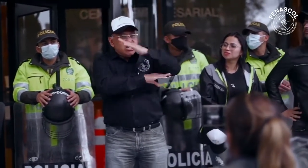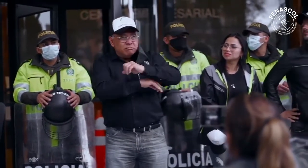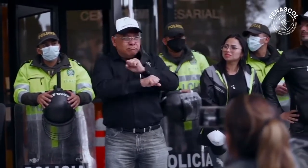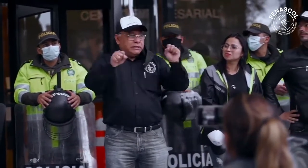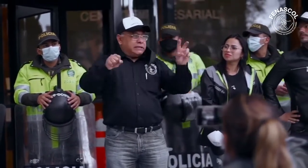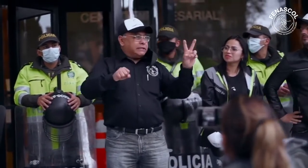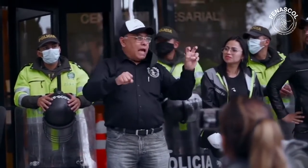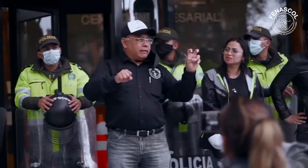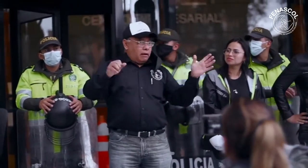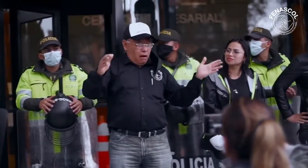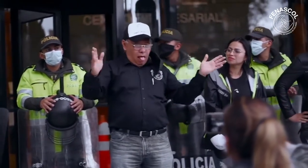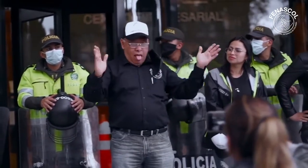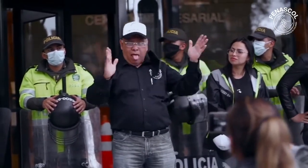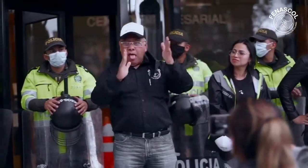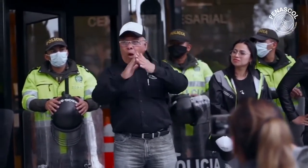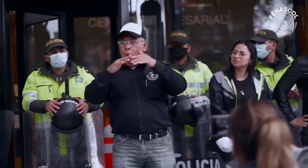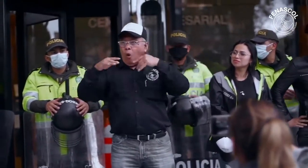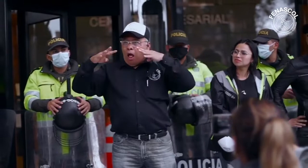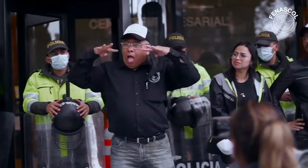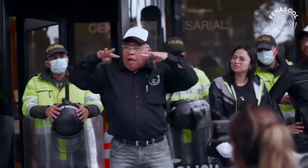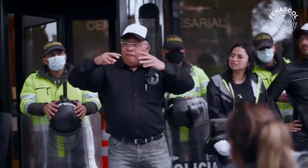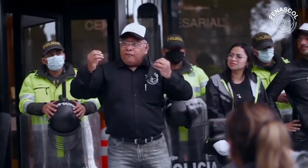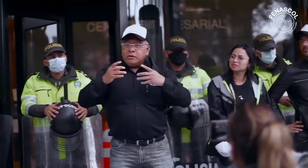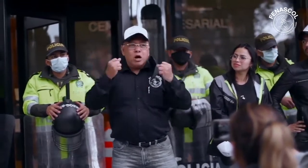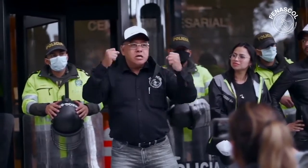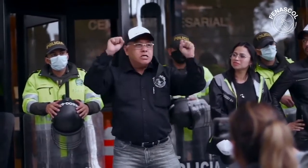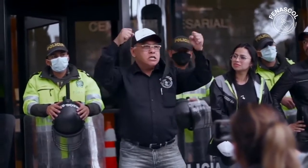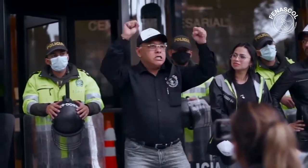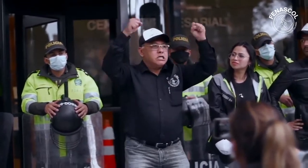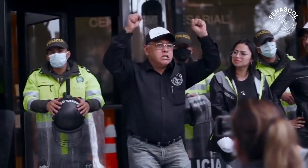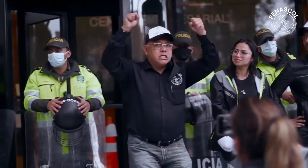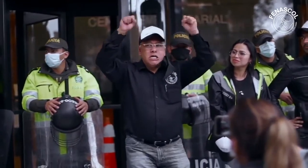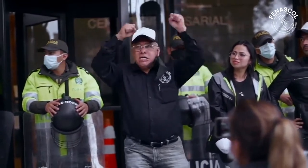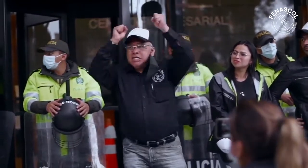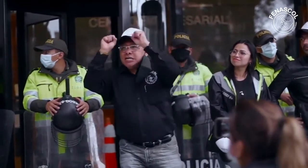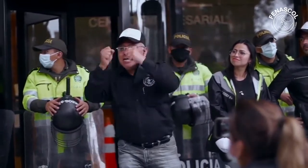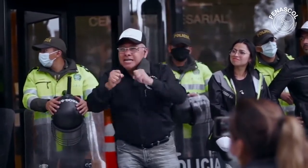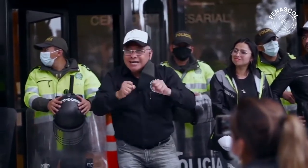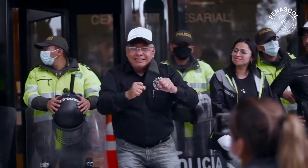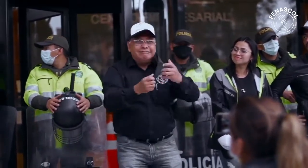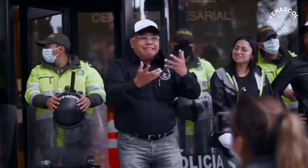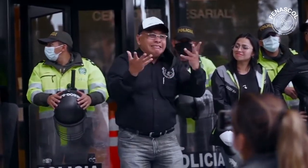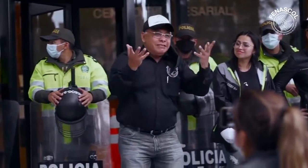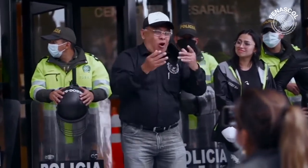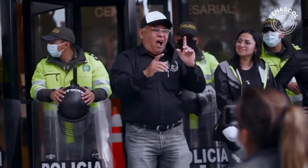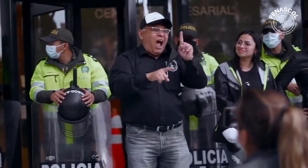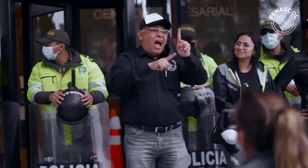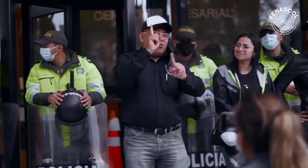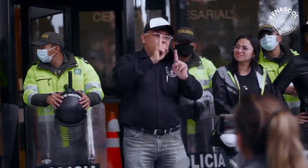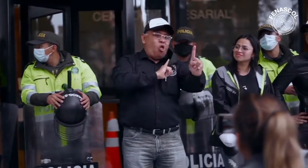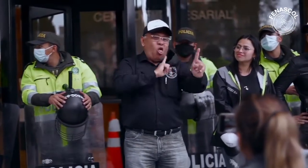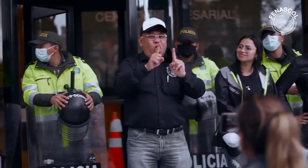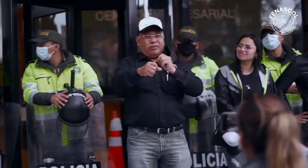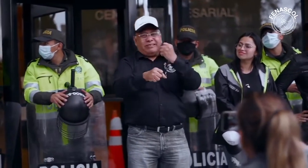aproximadamente unas 500 personas que desde las 7 de la mañana han estado conectados, algunos entrando,